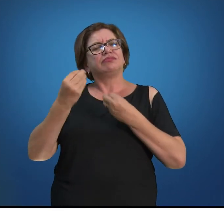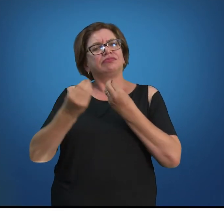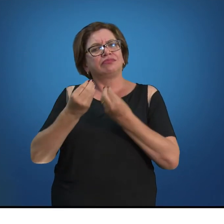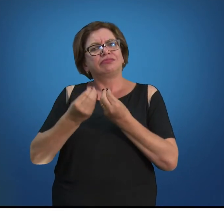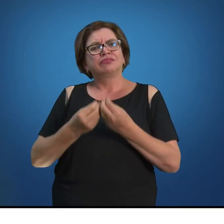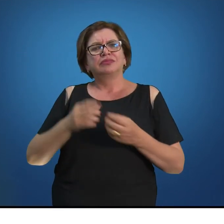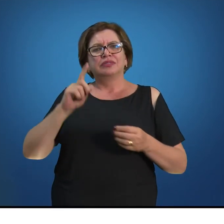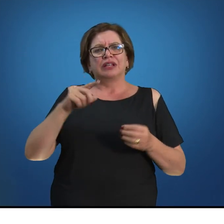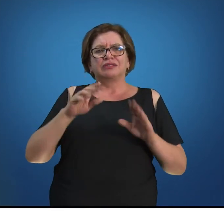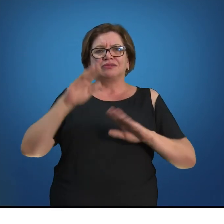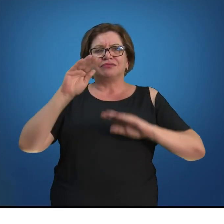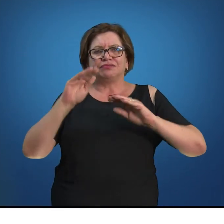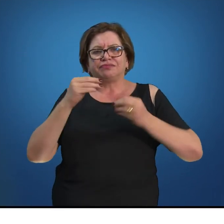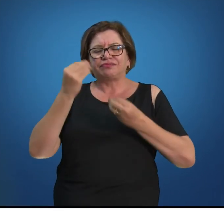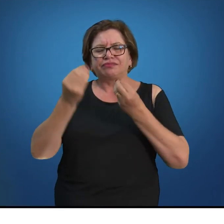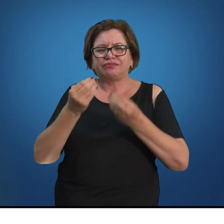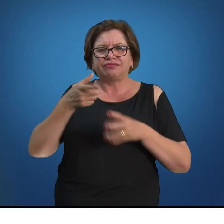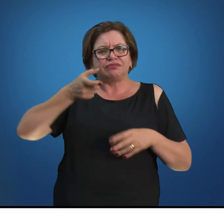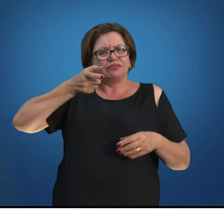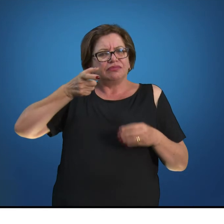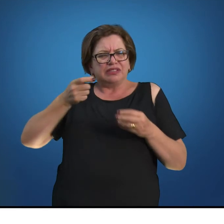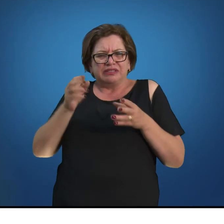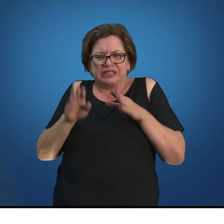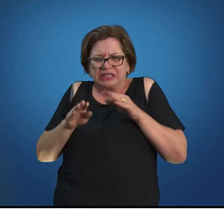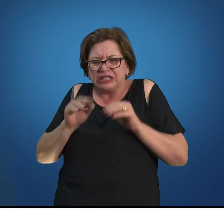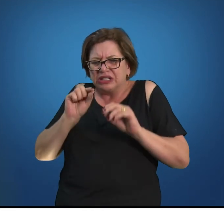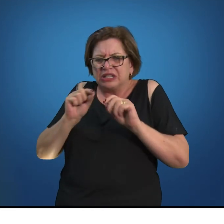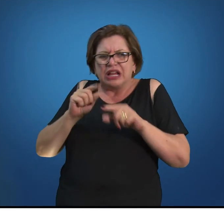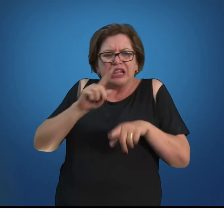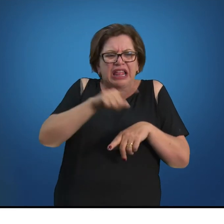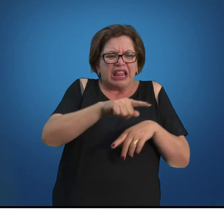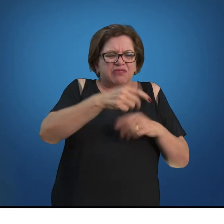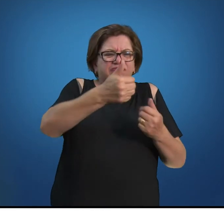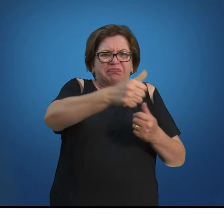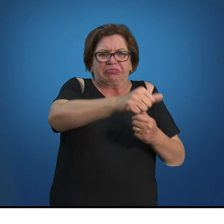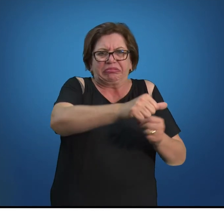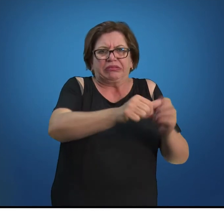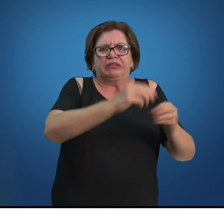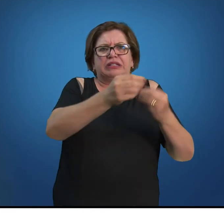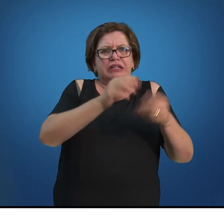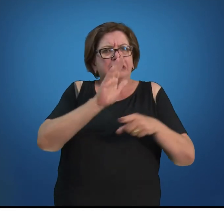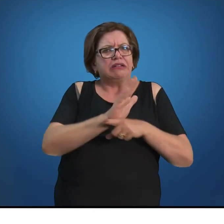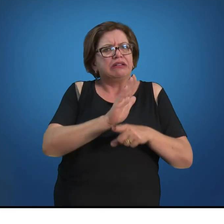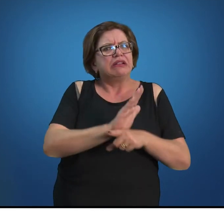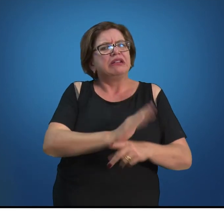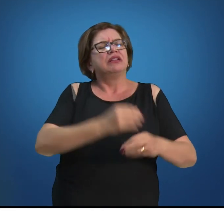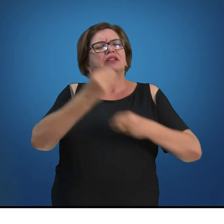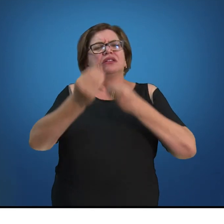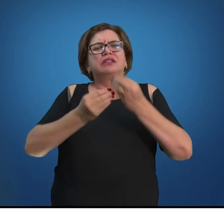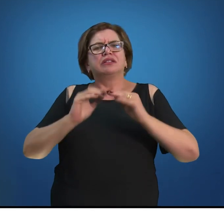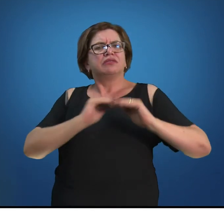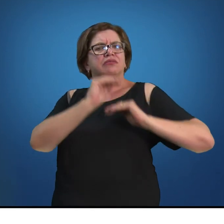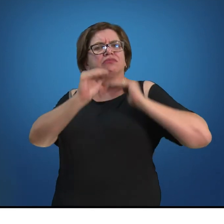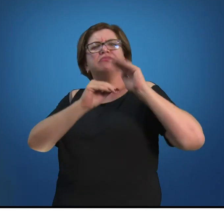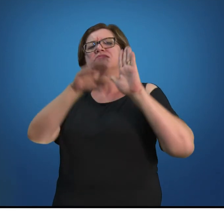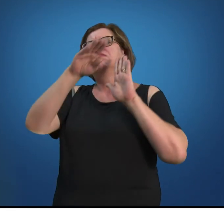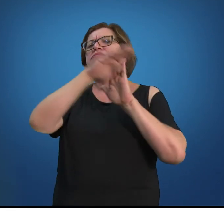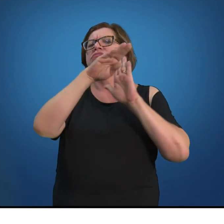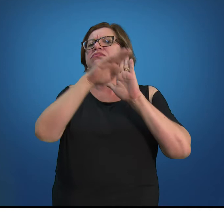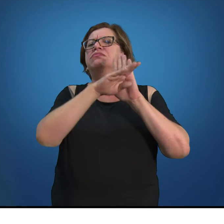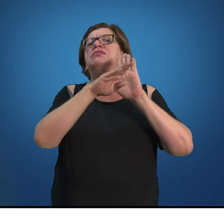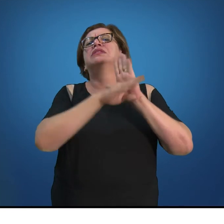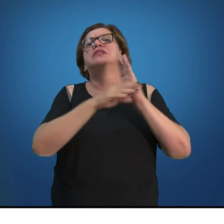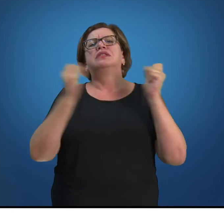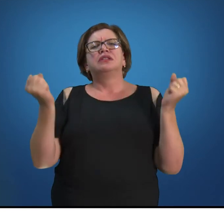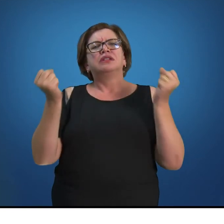em detrimento a outros setores que não recebem total atenção, e desenvolver programas e projetos